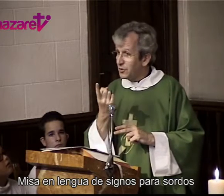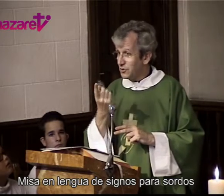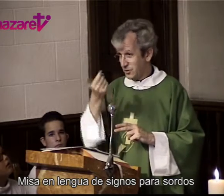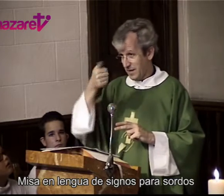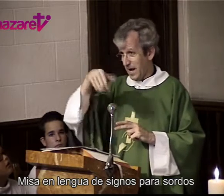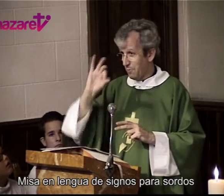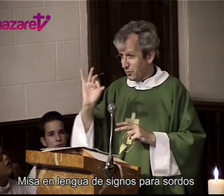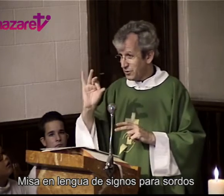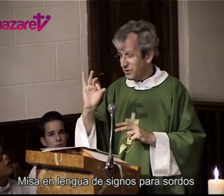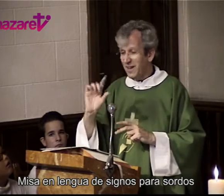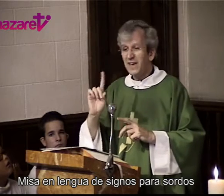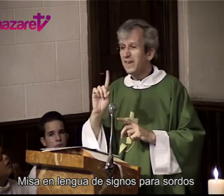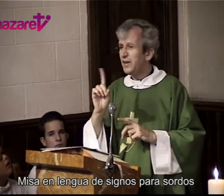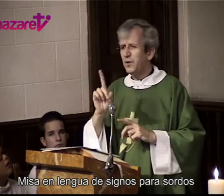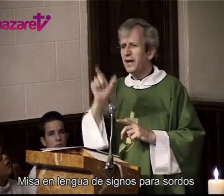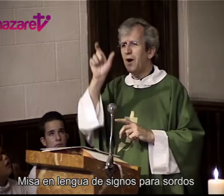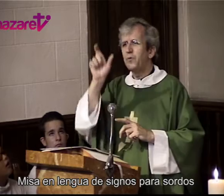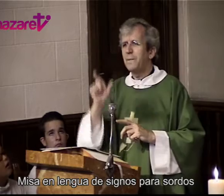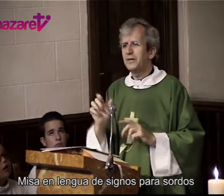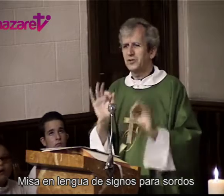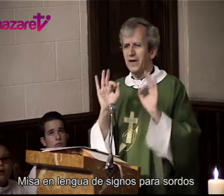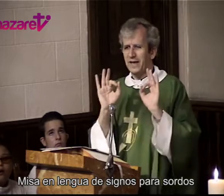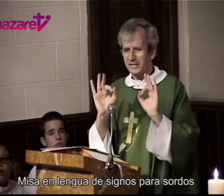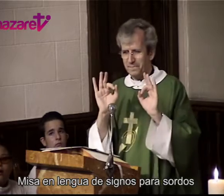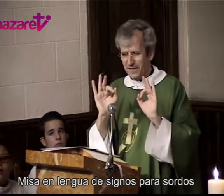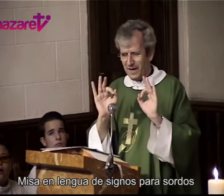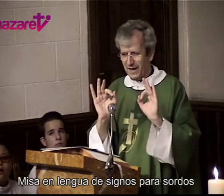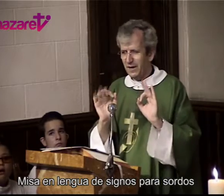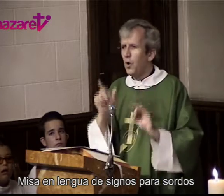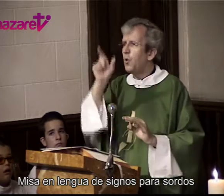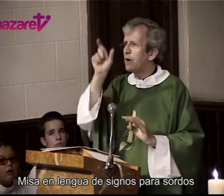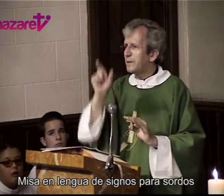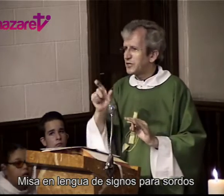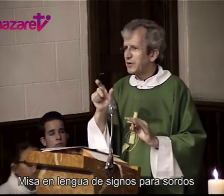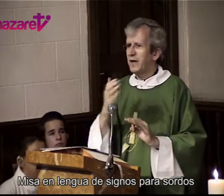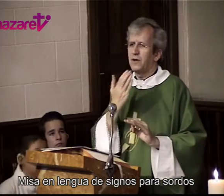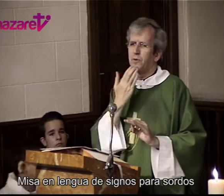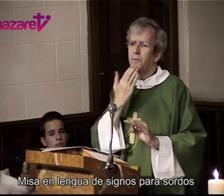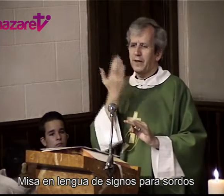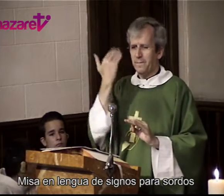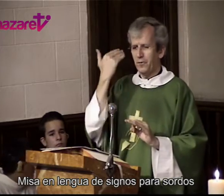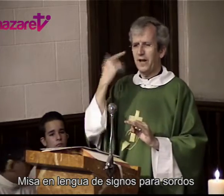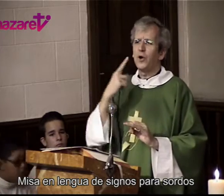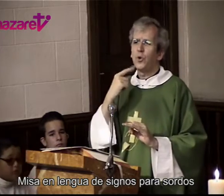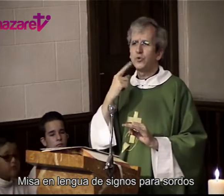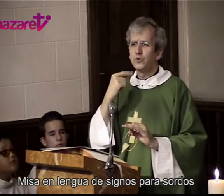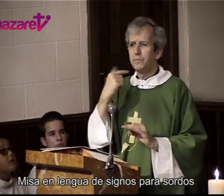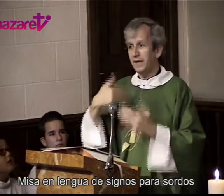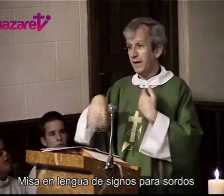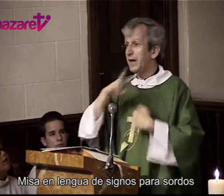diciéndonos, Amós, que no era una persona especial, una persona, como por ejemplo era costumbre en el